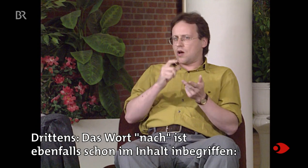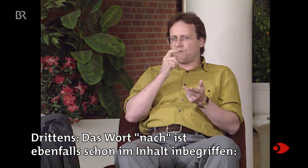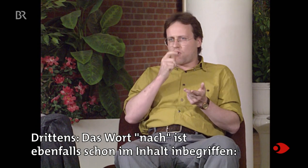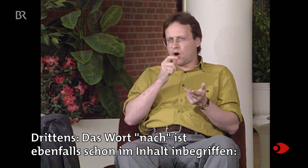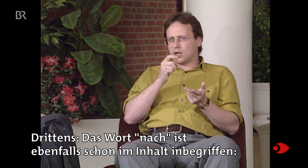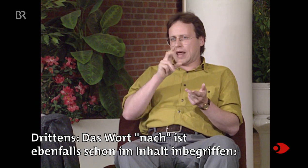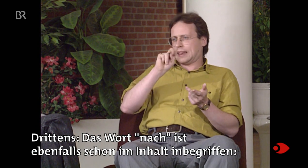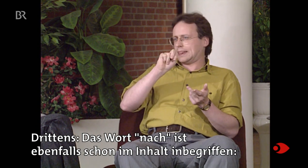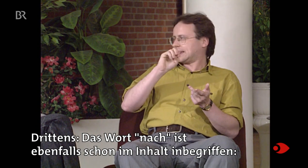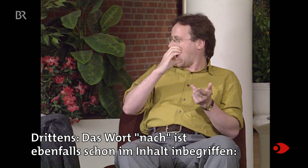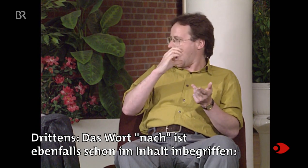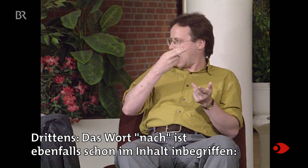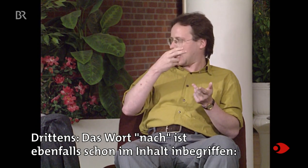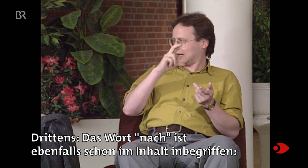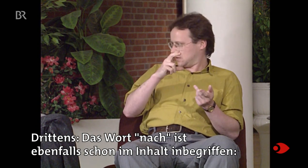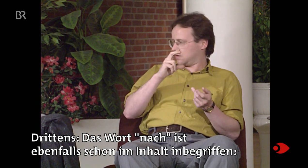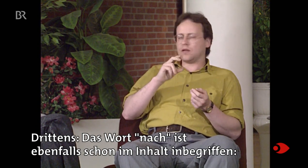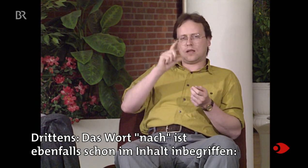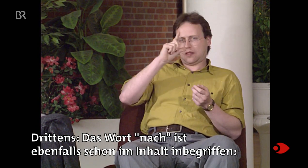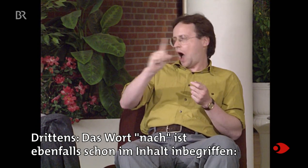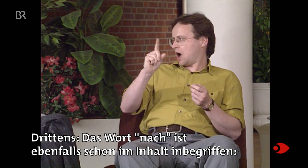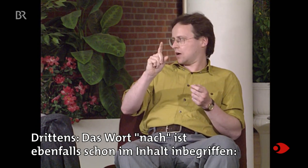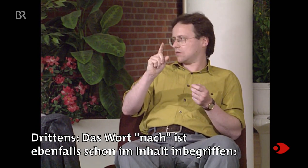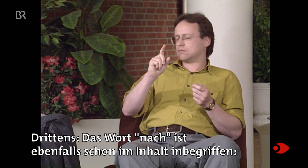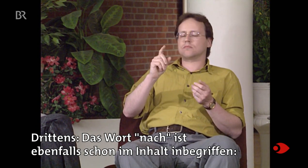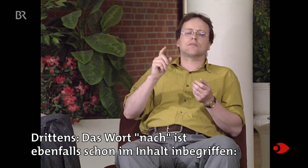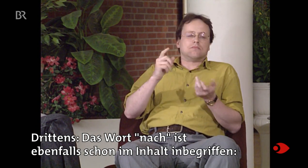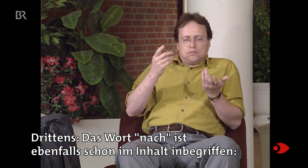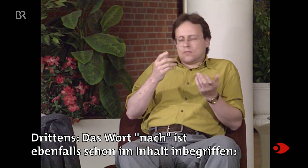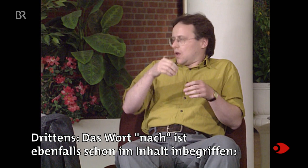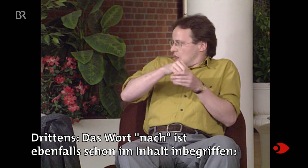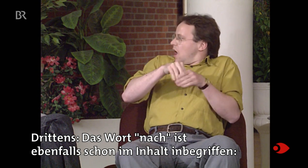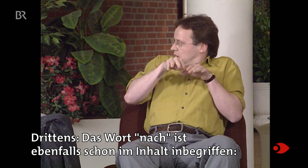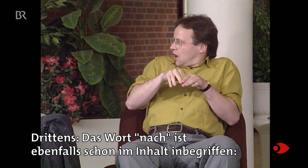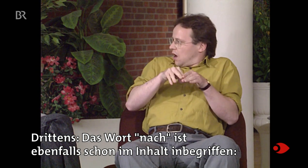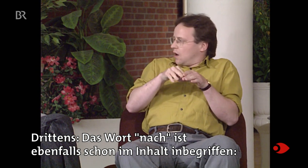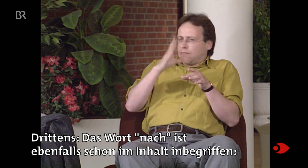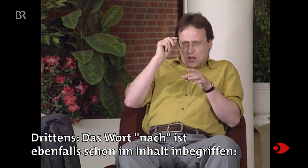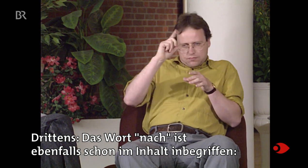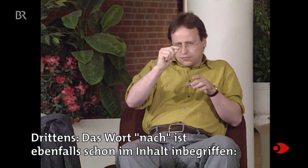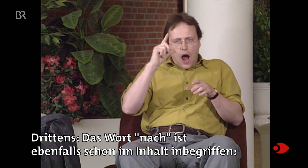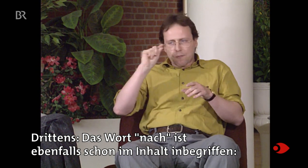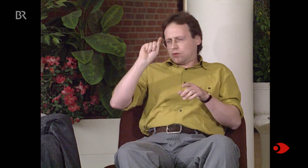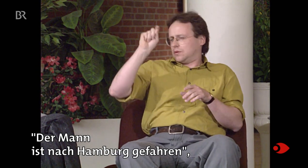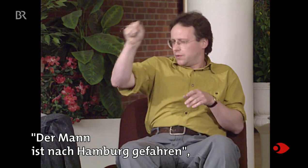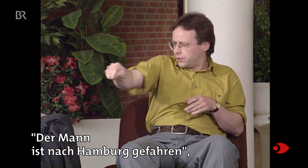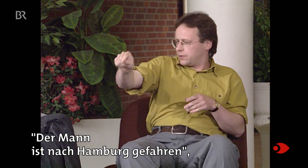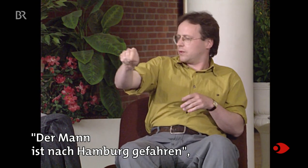Drittens, das Wort nach ist ebenfalls schon im Inhalt inbegriffen. Der Mann ist